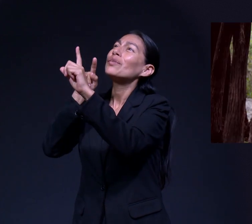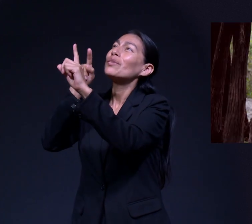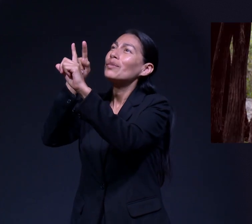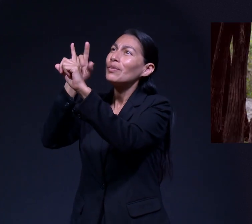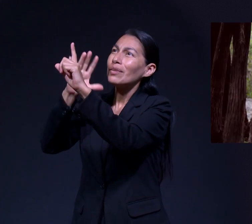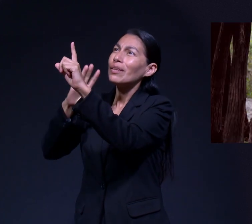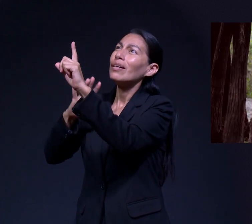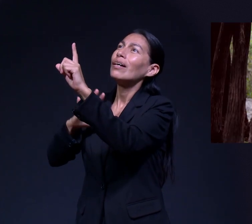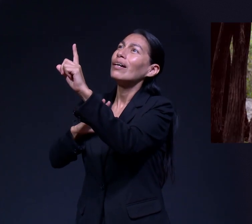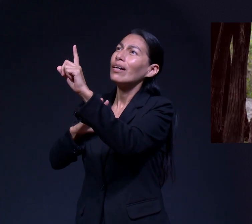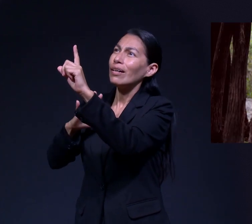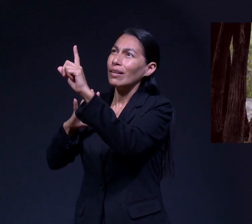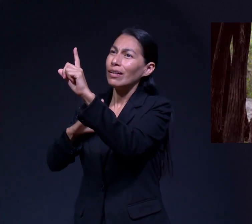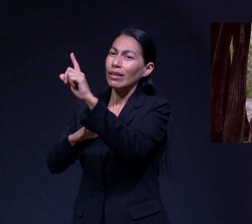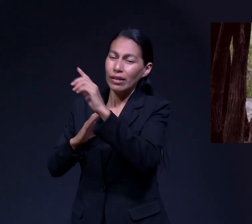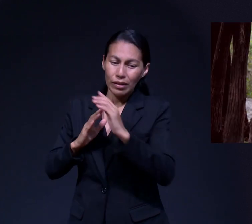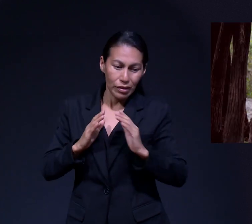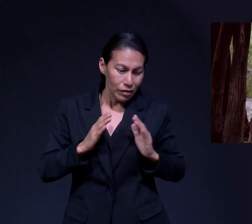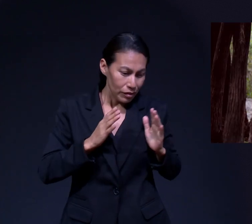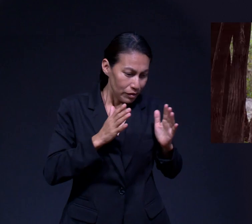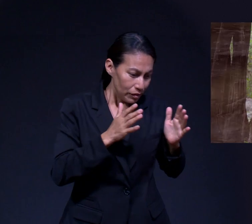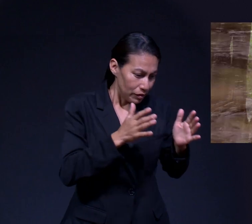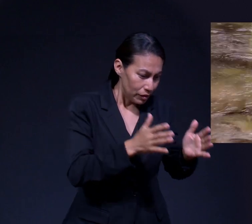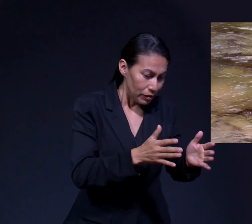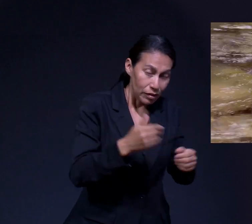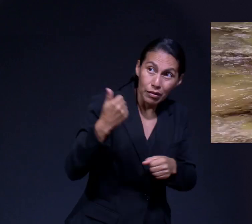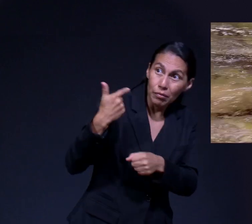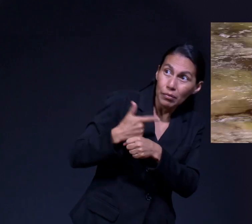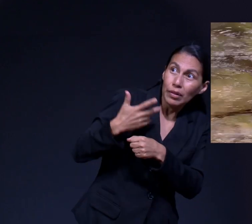estás. En el Seol tú